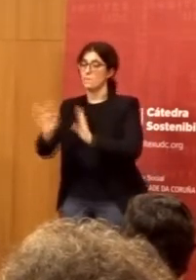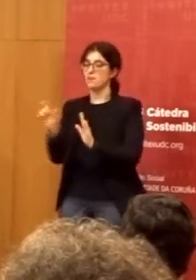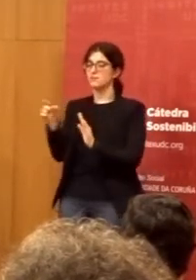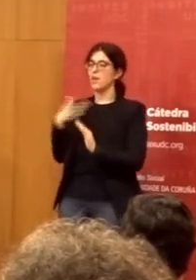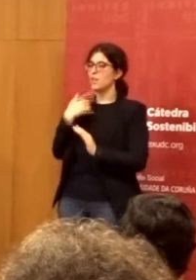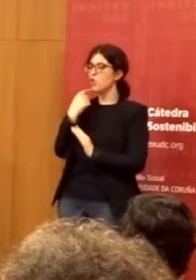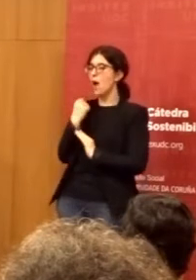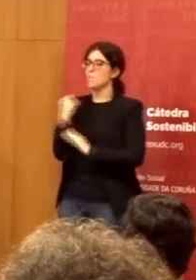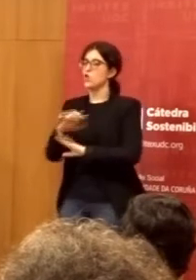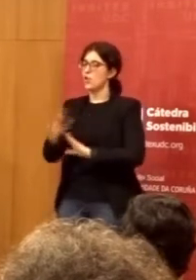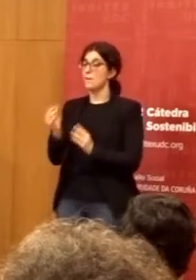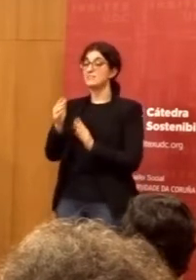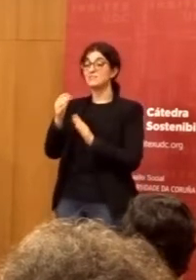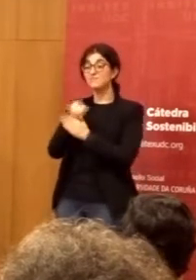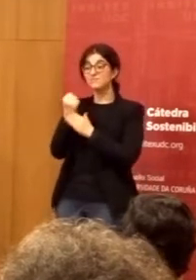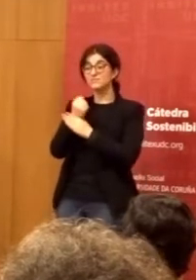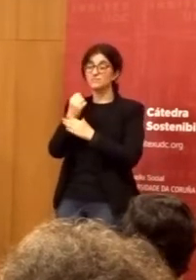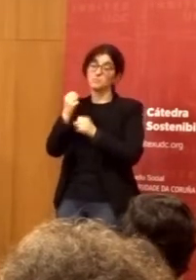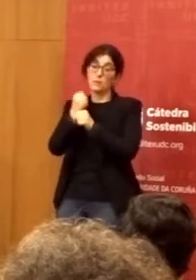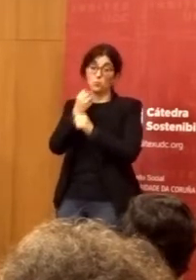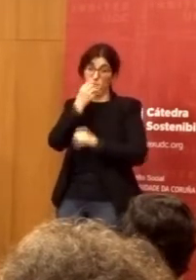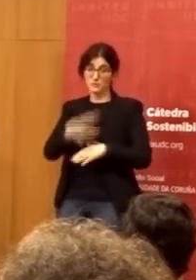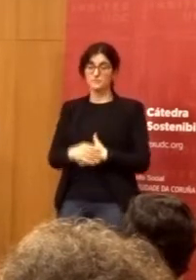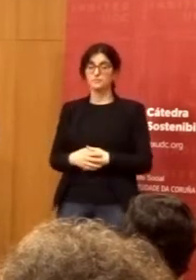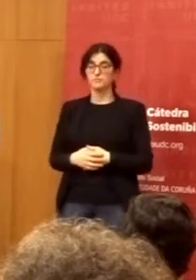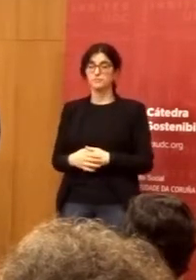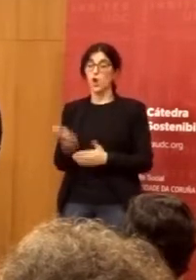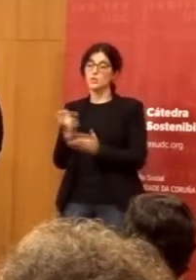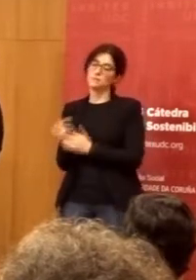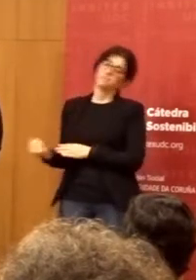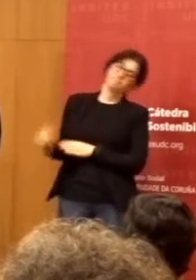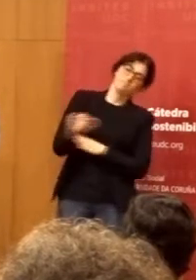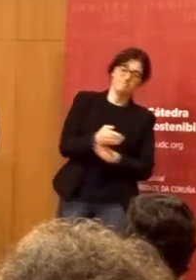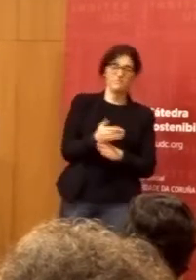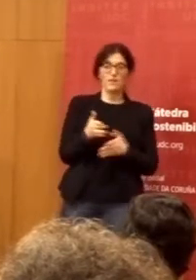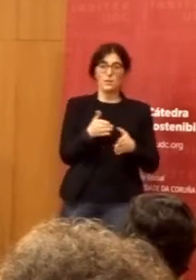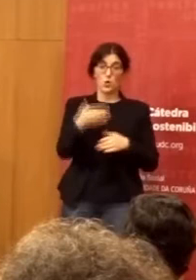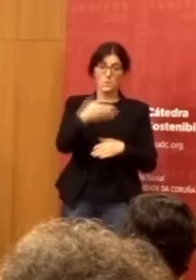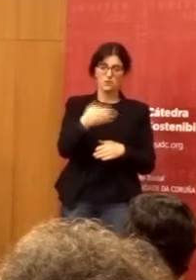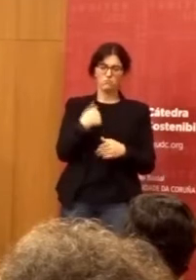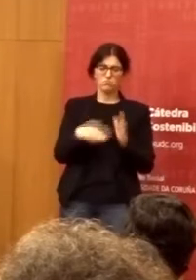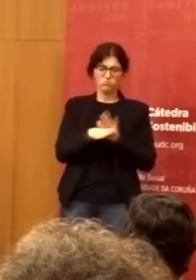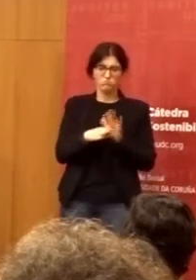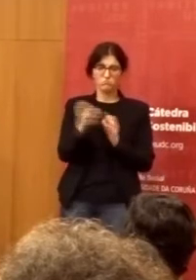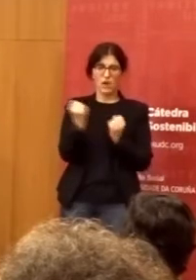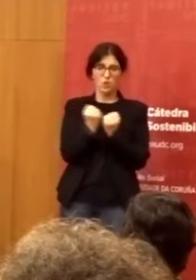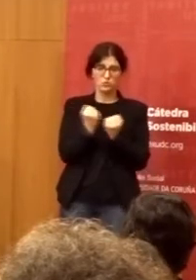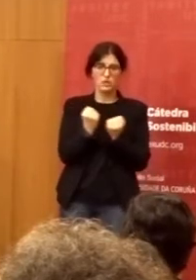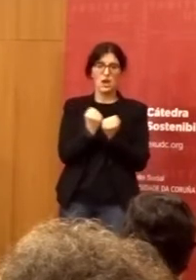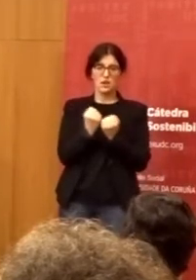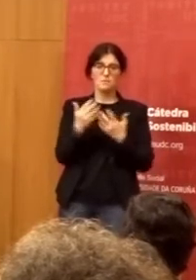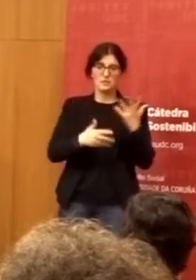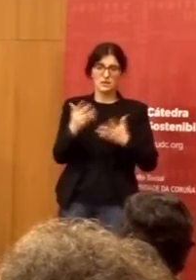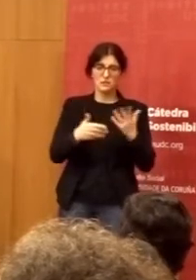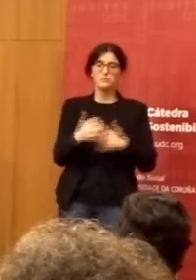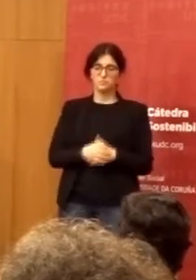bien. Vuelvo de nuevo al centro Camilo B y sigo formándome como auxiliar administrativo. Y llegó mi año, sí,